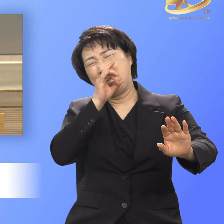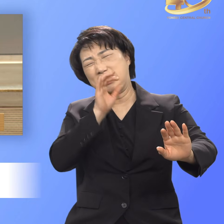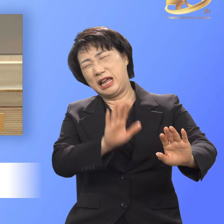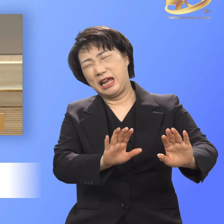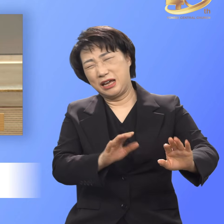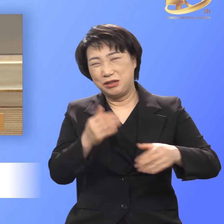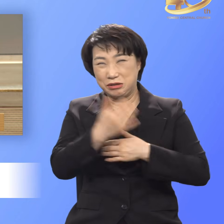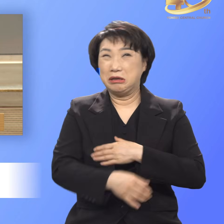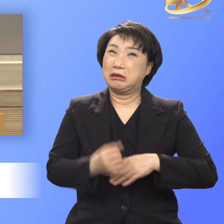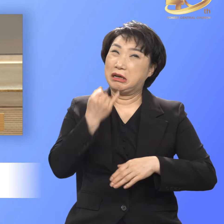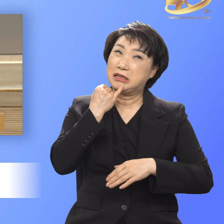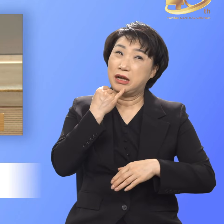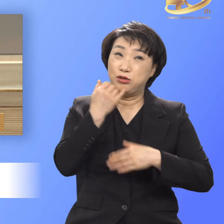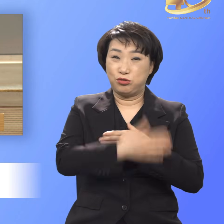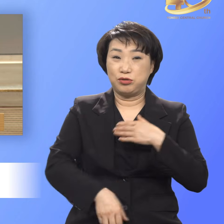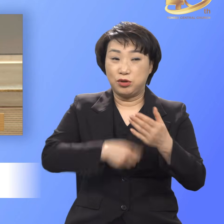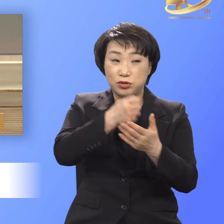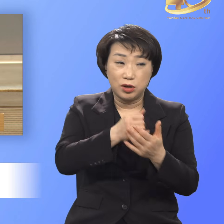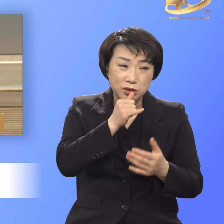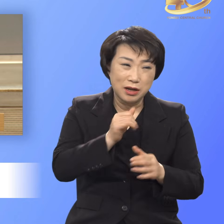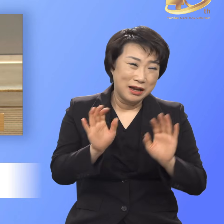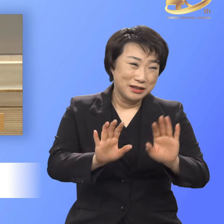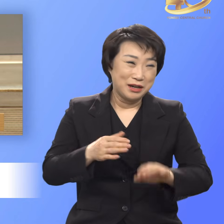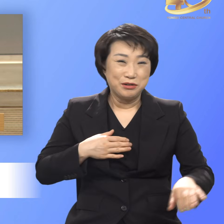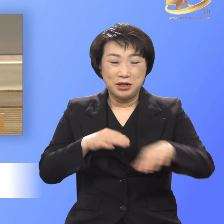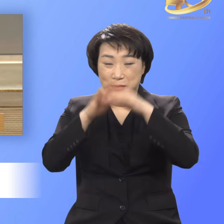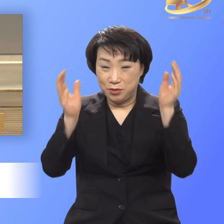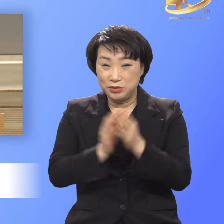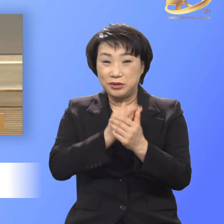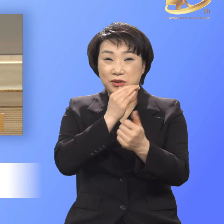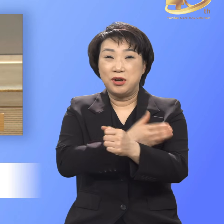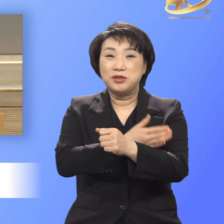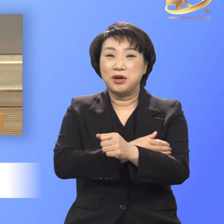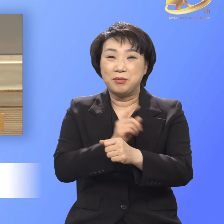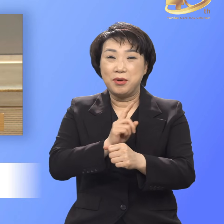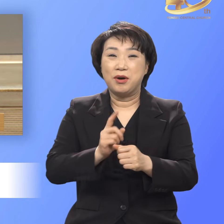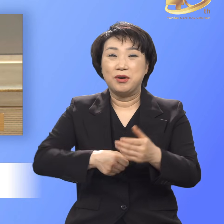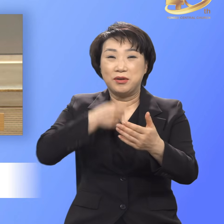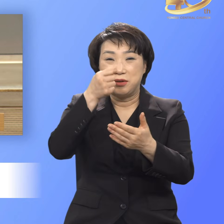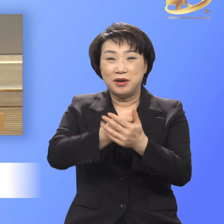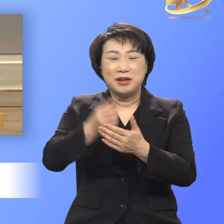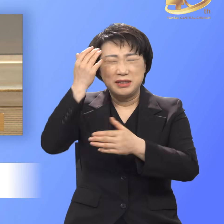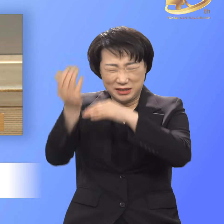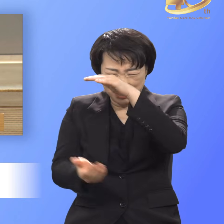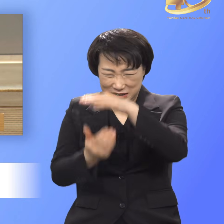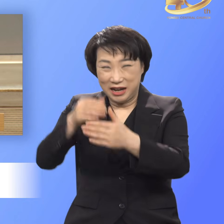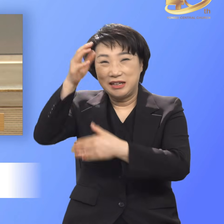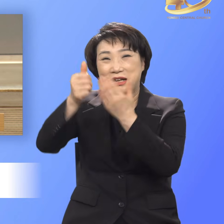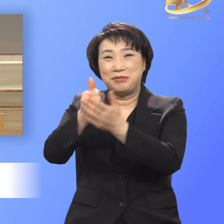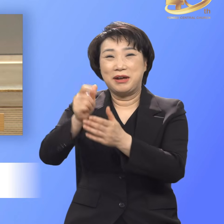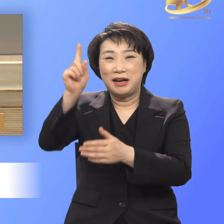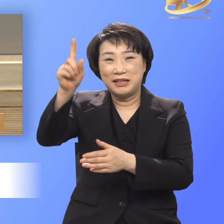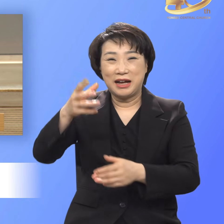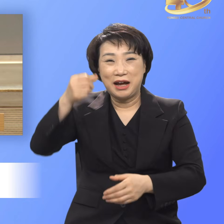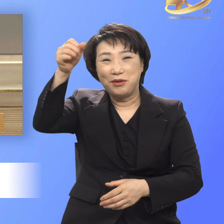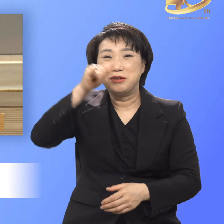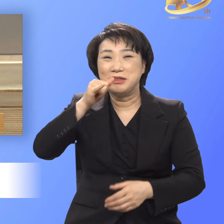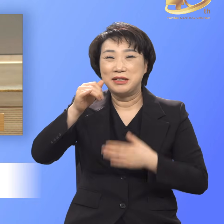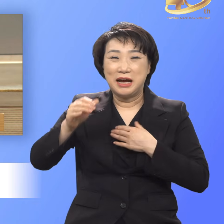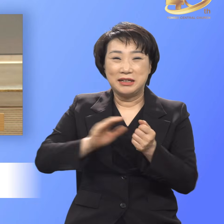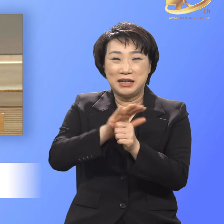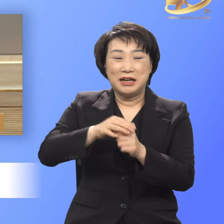이님이 된다, 이님이 결정을 해요. 우리의 모든 결정권은 전지하신 하나님만이, 나를